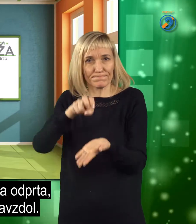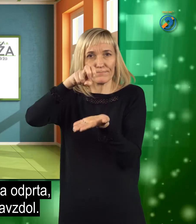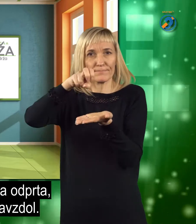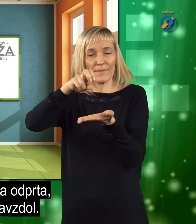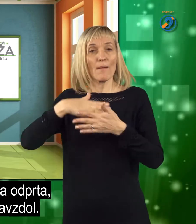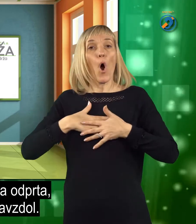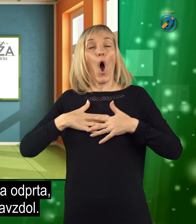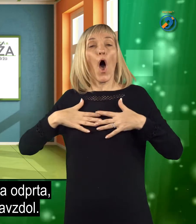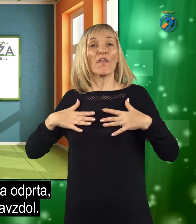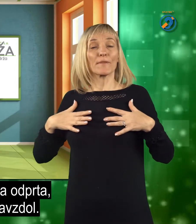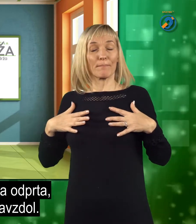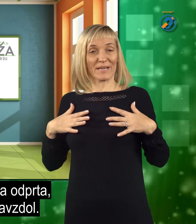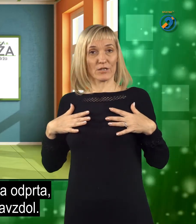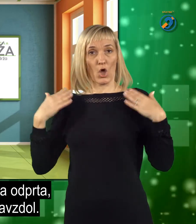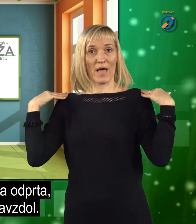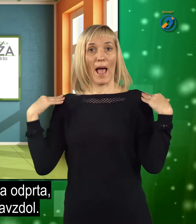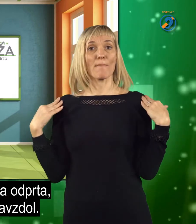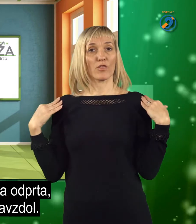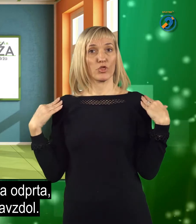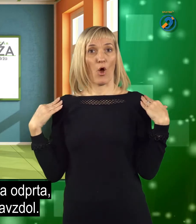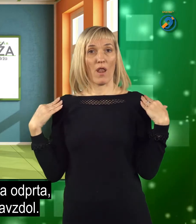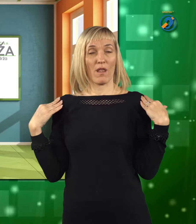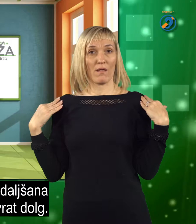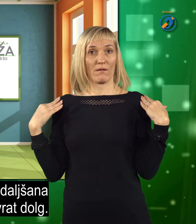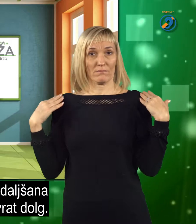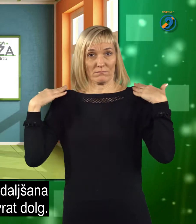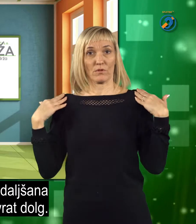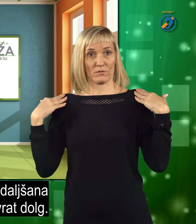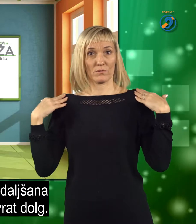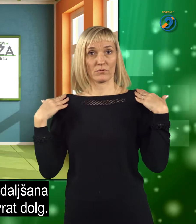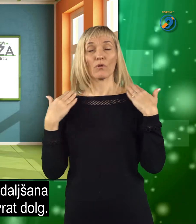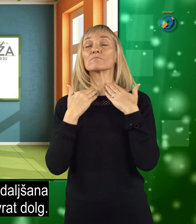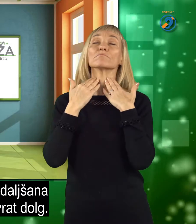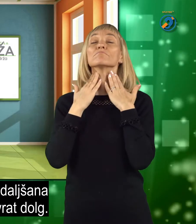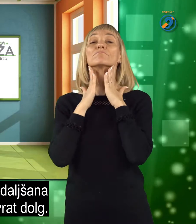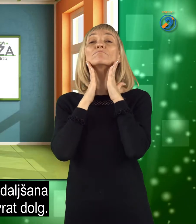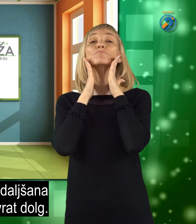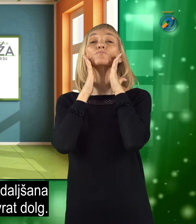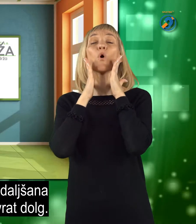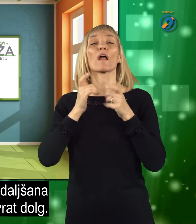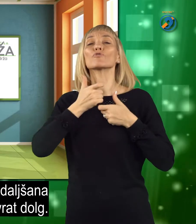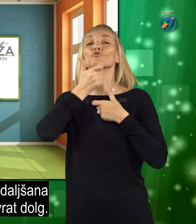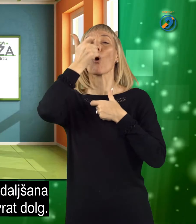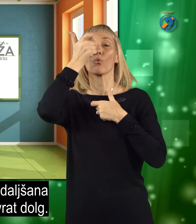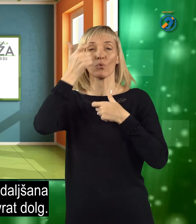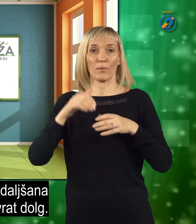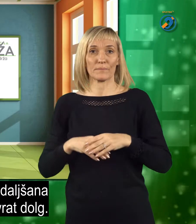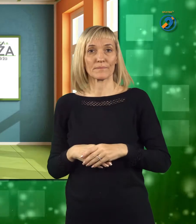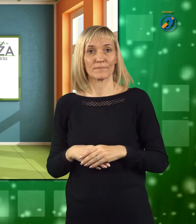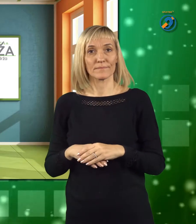Držimo prsa odprta, ramena navzdol. Glava je podaljšana hrbtenica, vrat dolg.